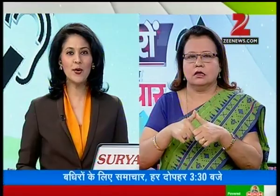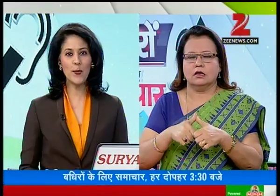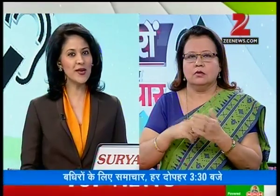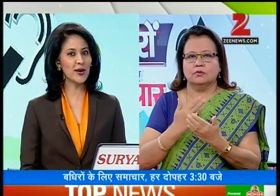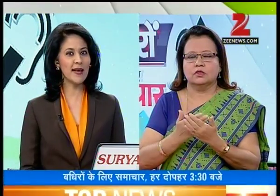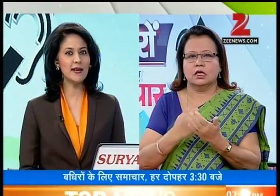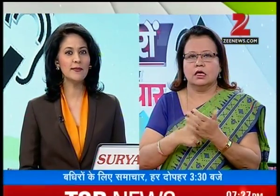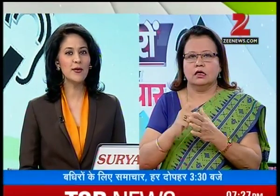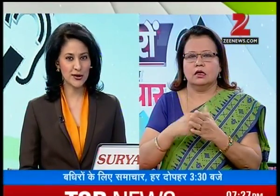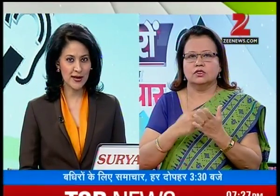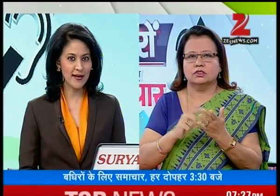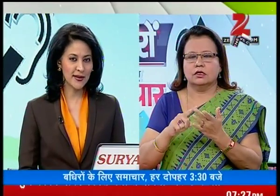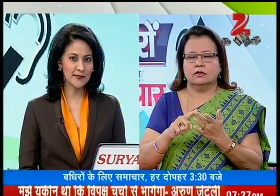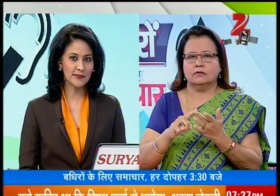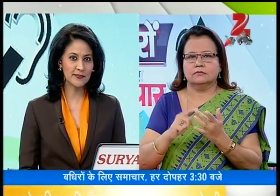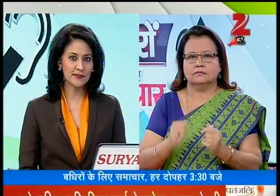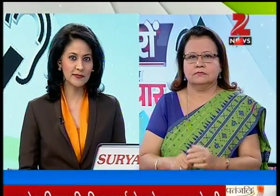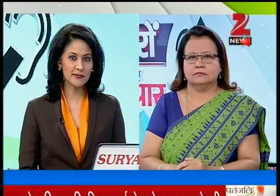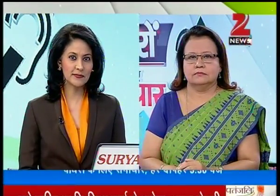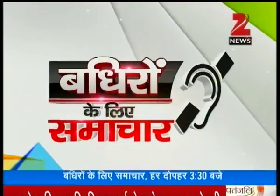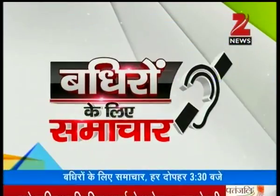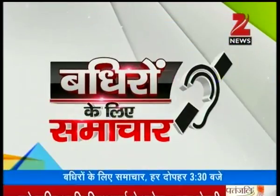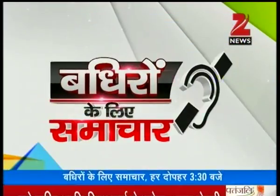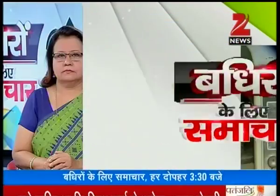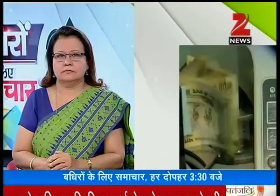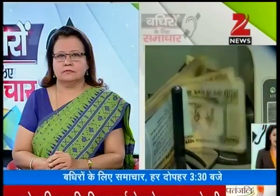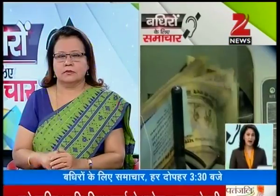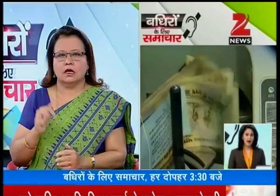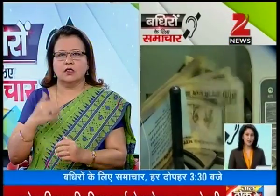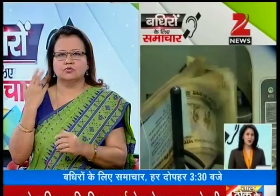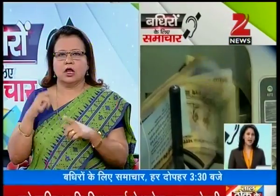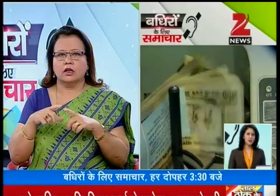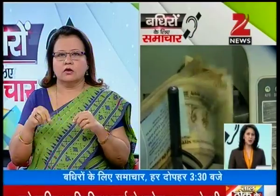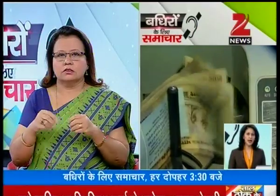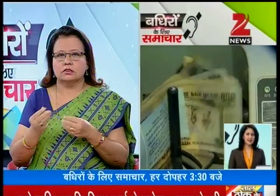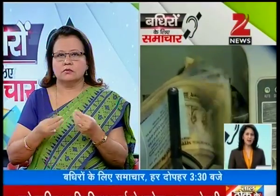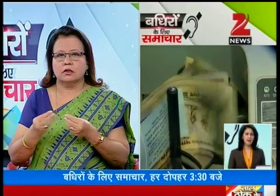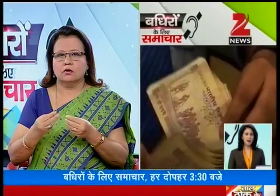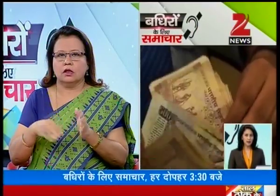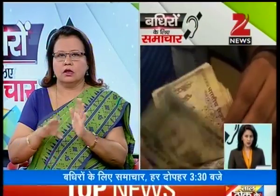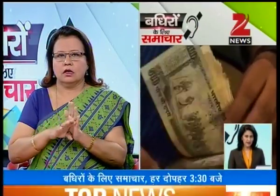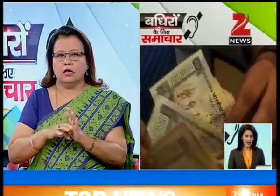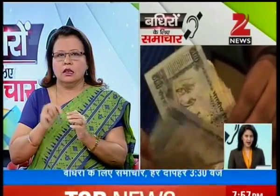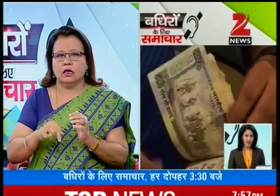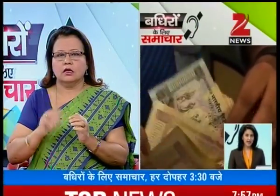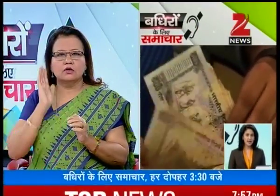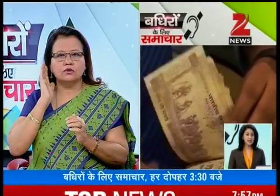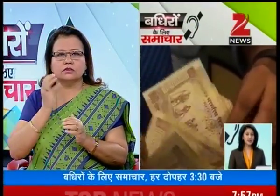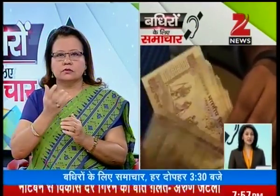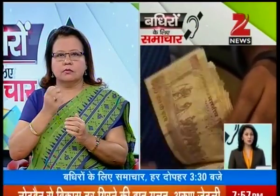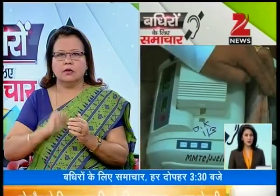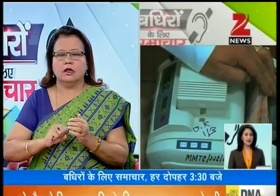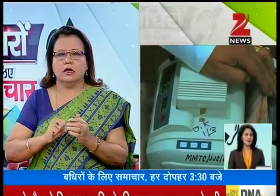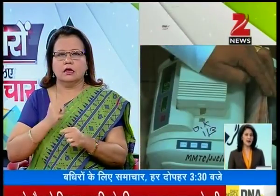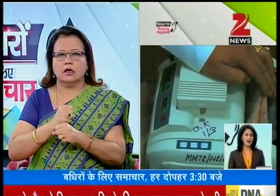और खबरों को पेश करेंगी रचनी काल आज पुराने नोटों का इस्तेमाल बंद होने वाला है लेकिन इस